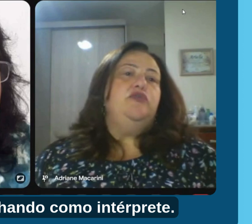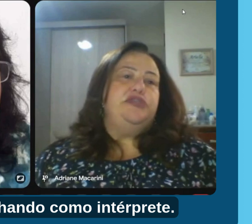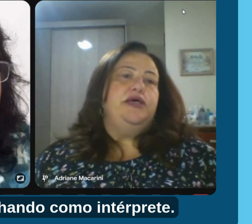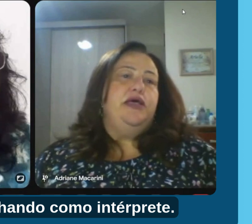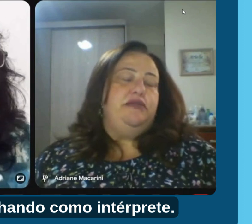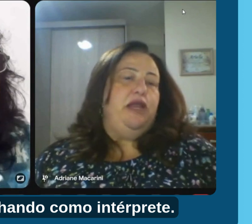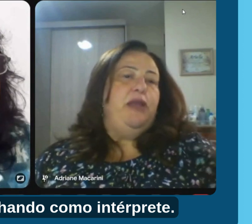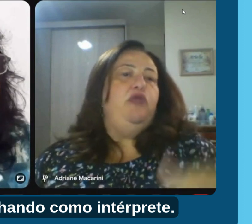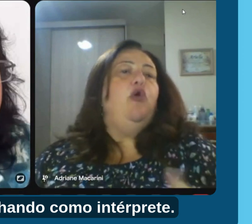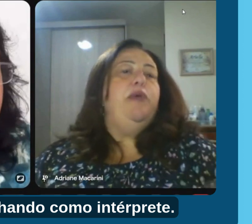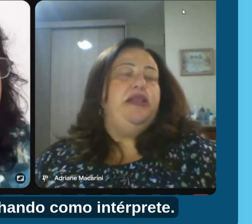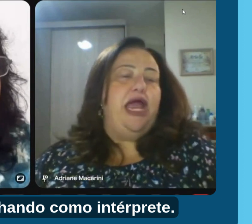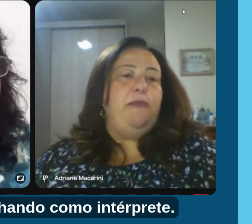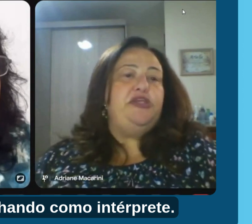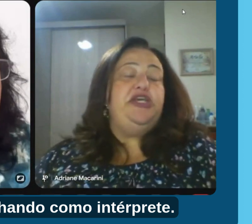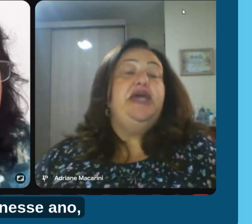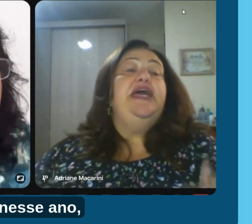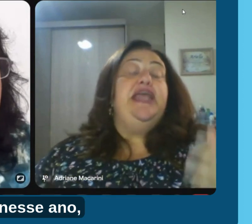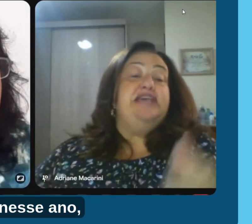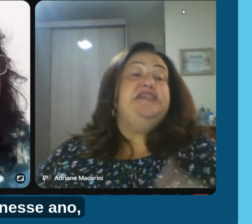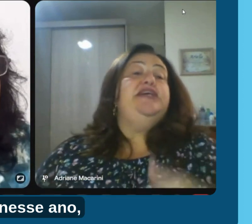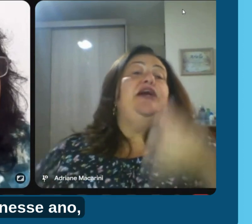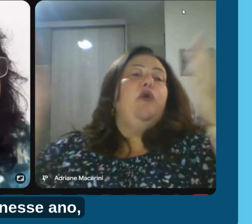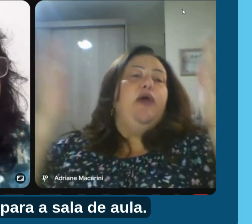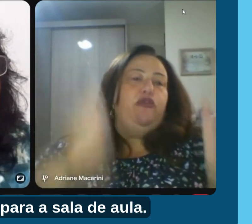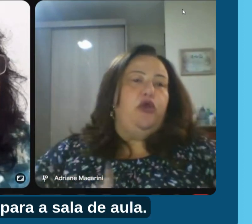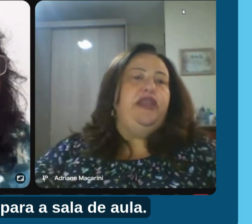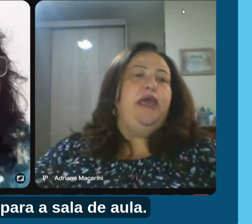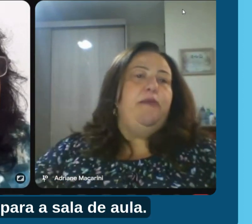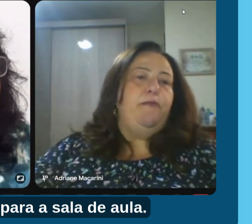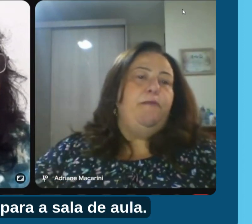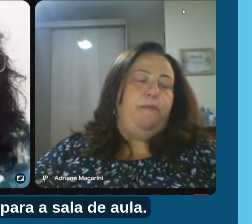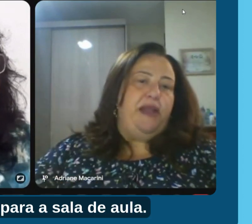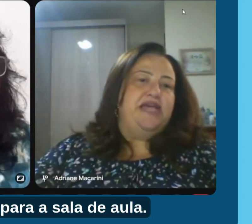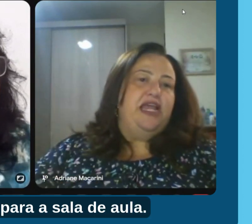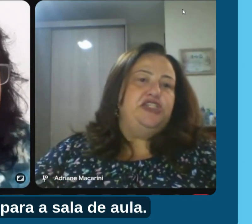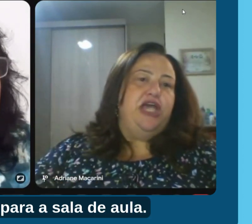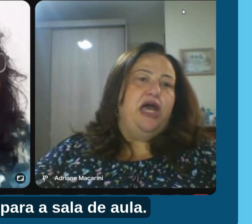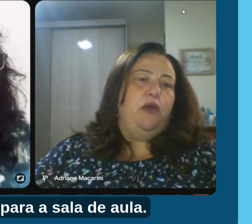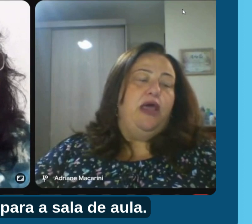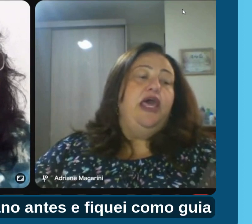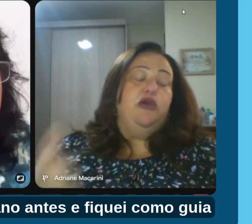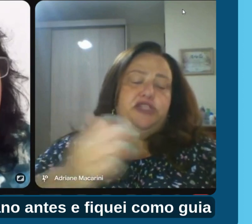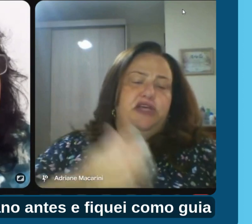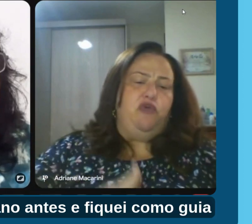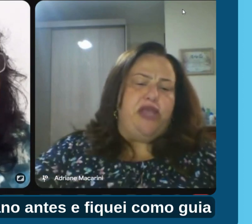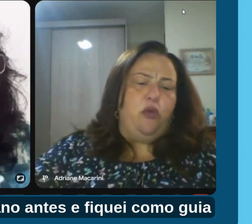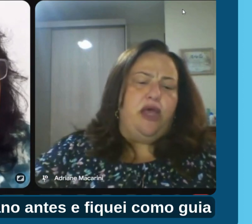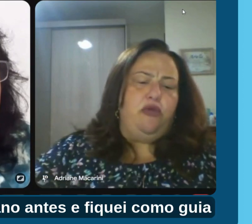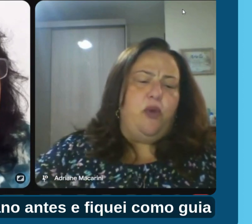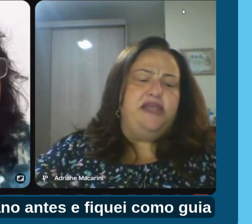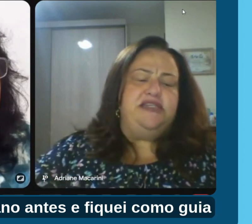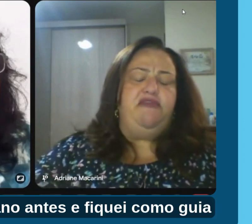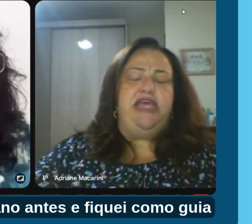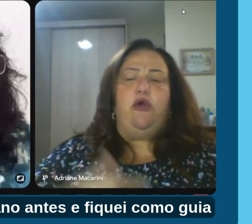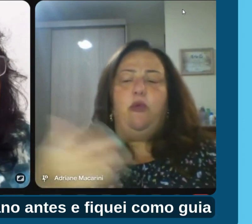anos, trabalhando como intérprete, e nesse ano eu retornei para a sala de aula. Eu tinha voltado um ano antes e fiquei como